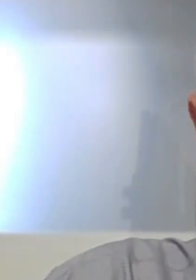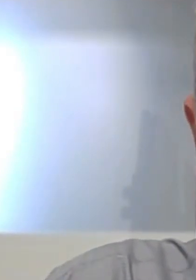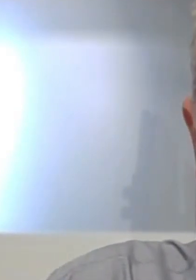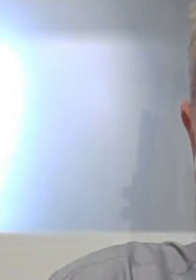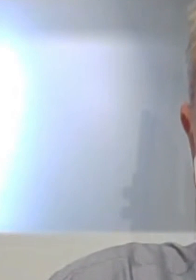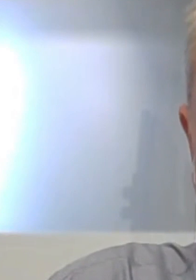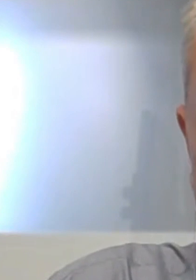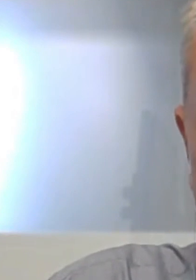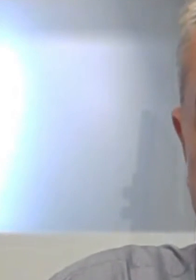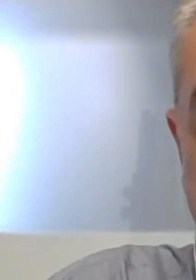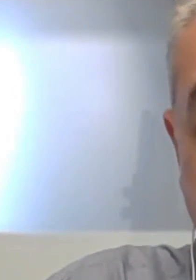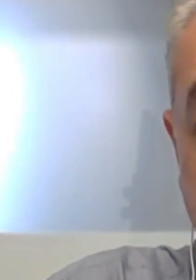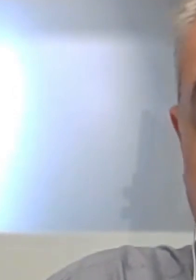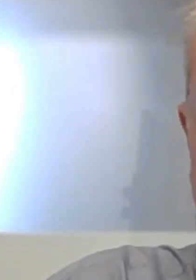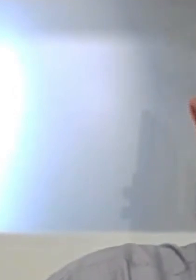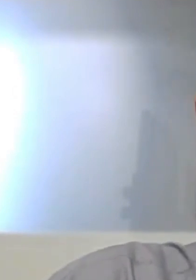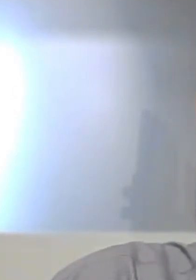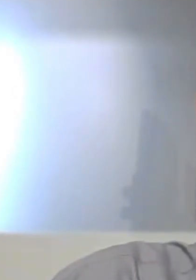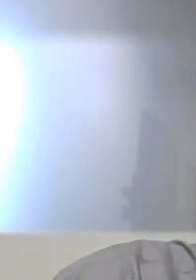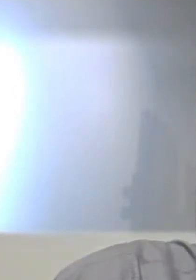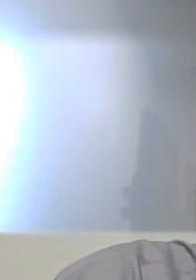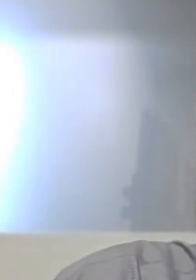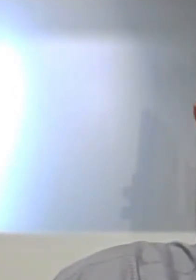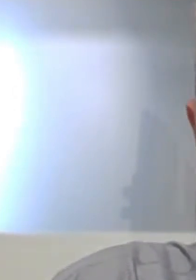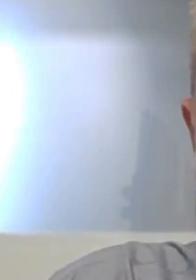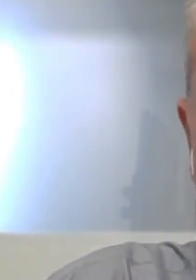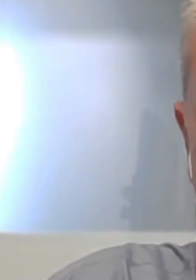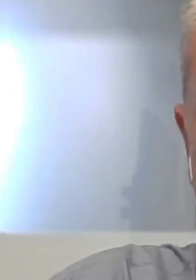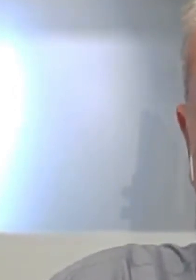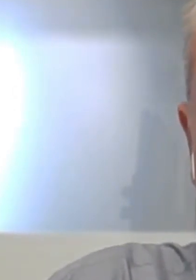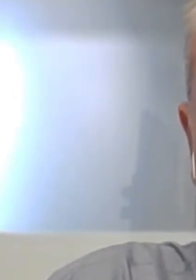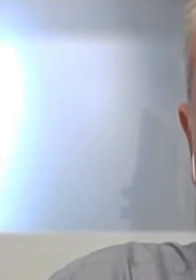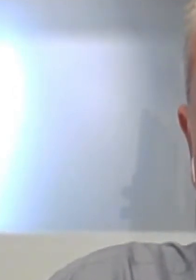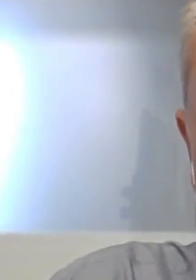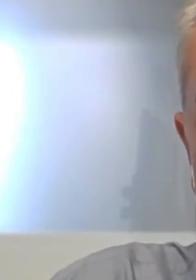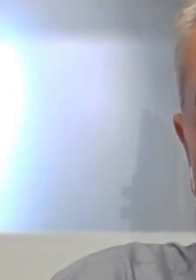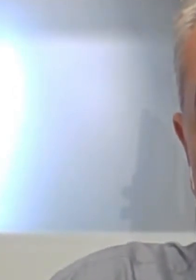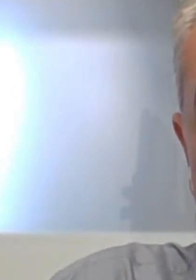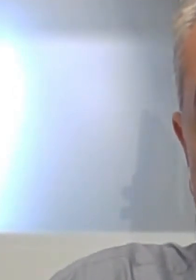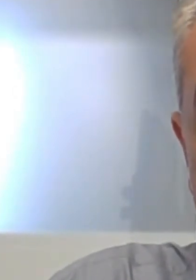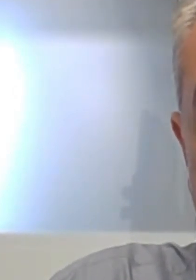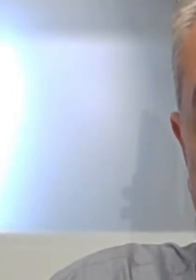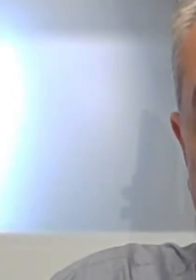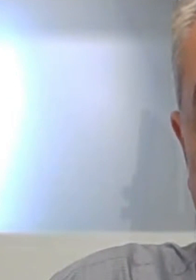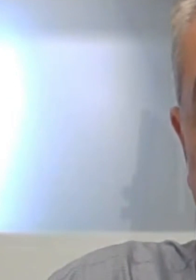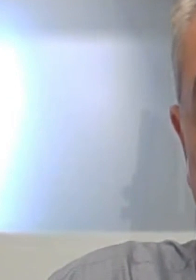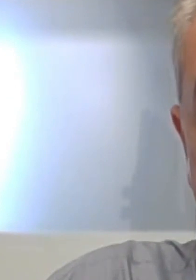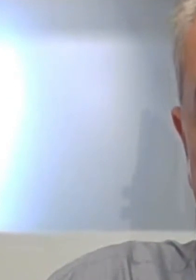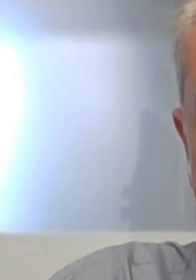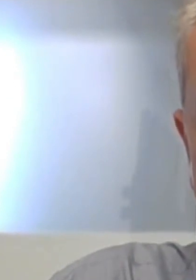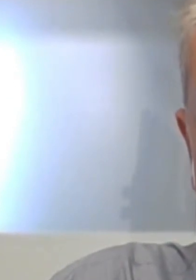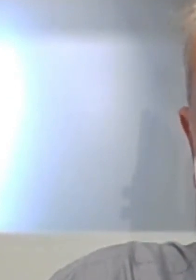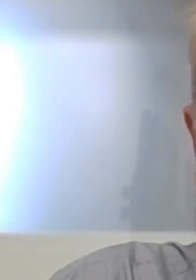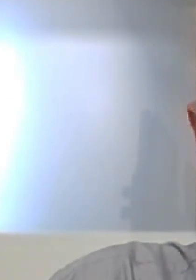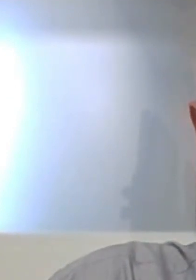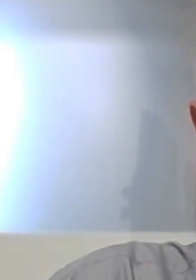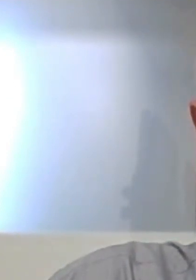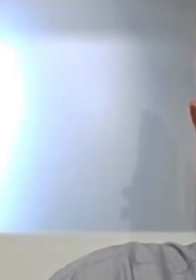não tem um telhado com risco de queda, não tem uma parede instável, né? Primeira condição seria a de